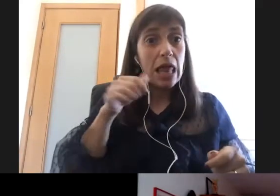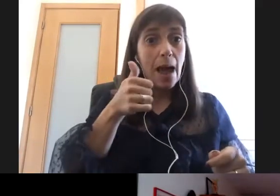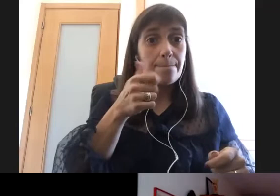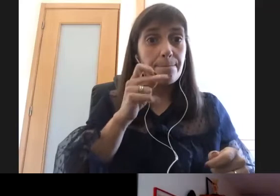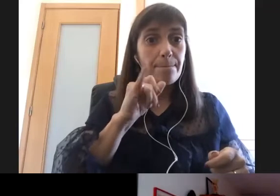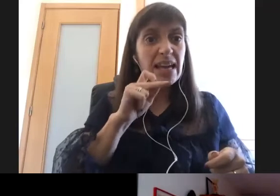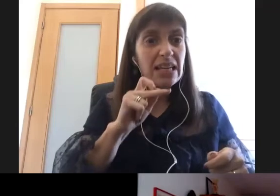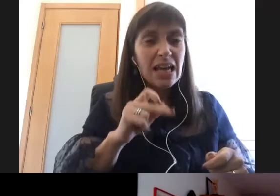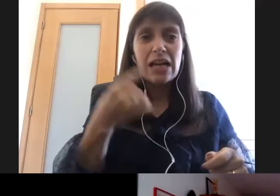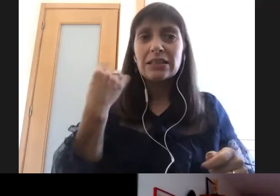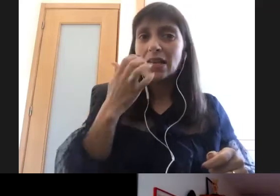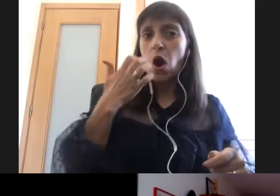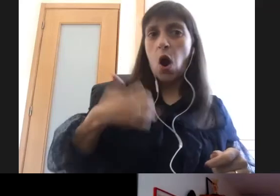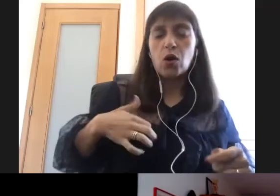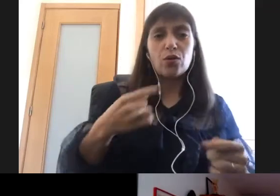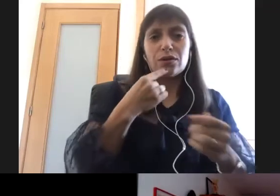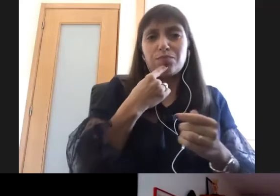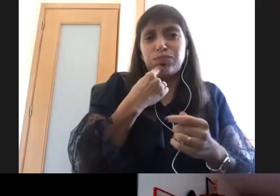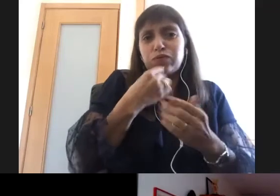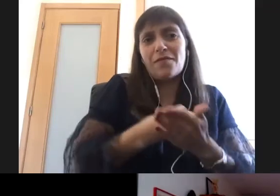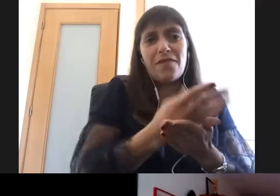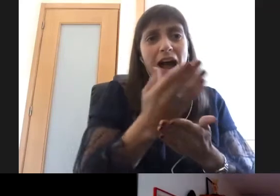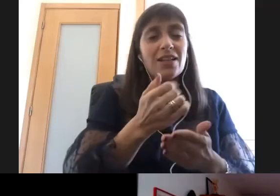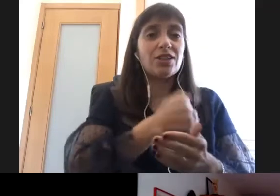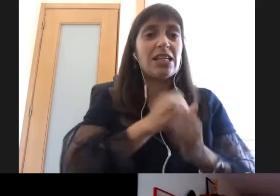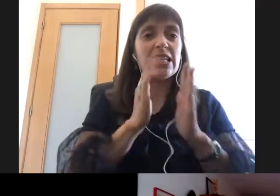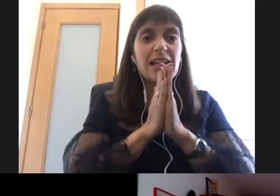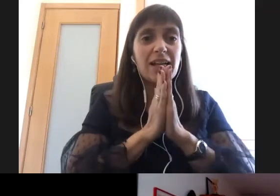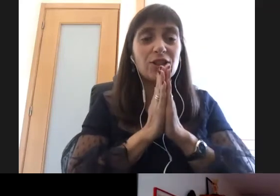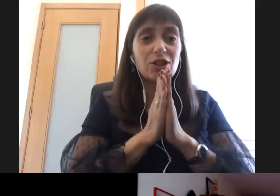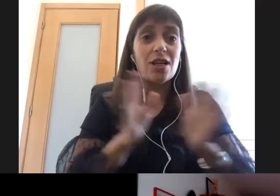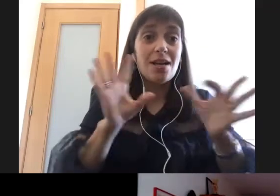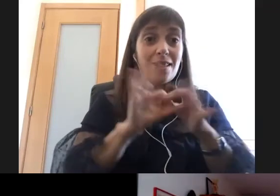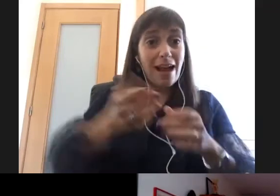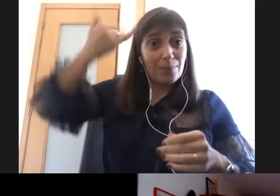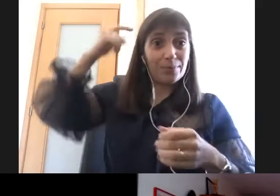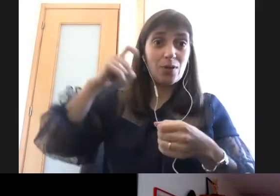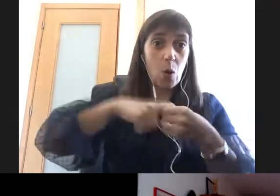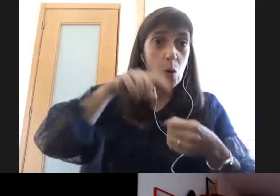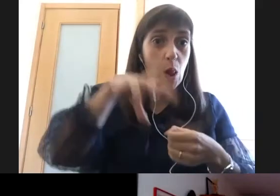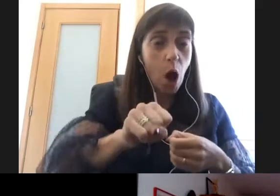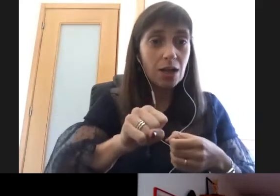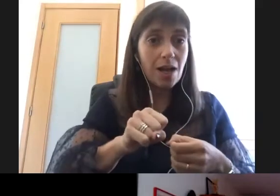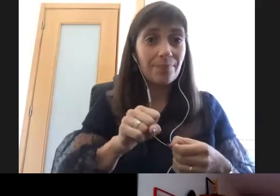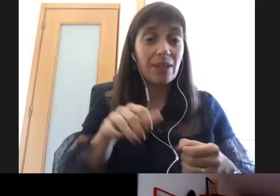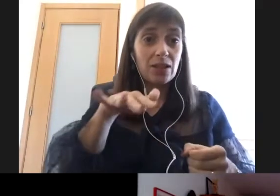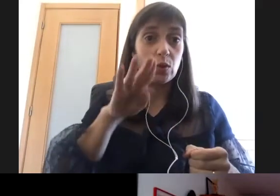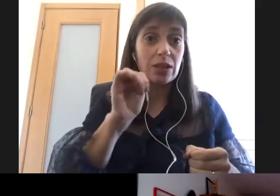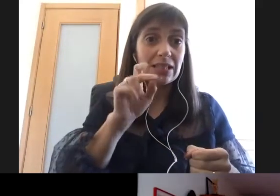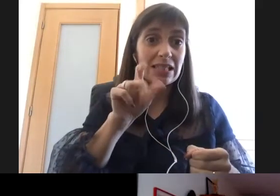das suas centenas de igrejas coloniais em Salvador. Quer dizer, o típico do Brasil